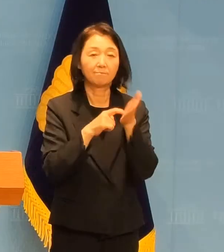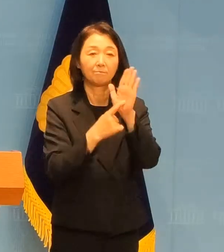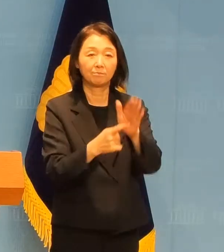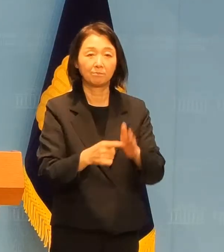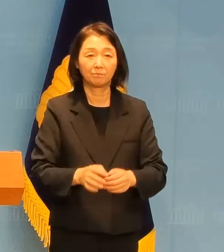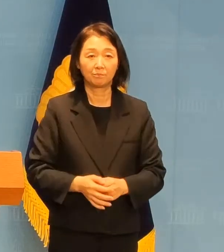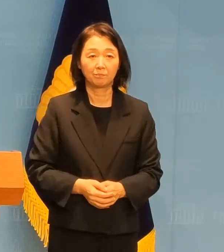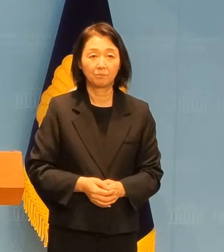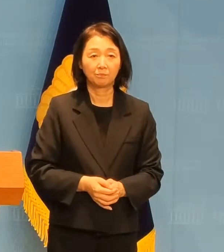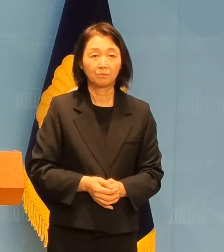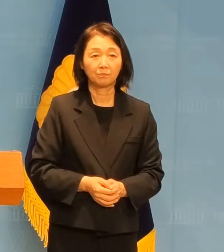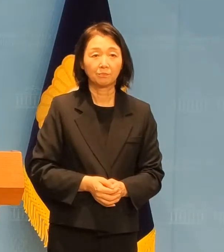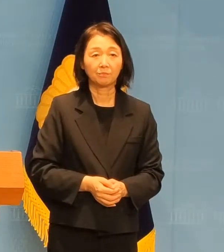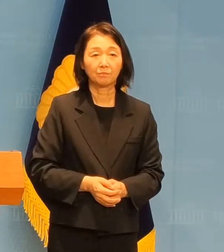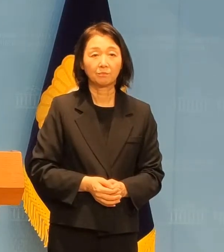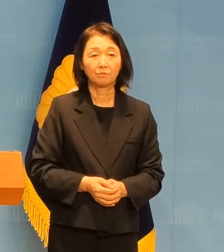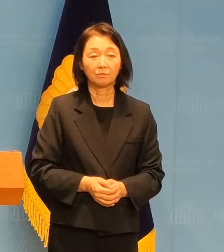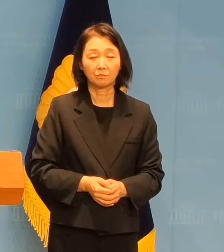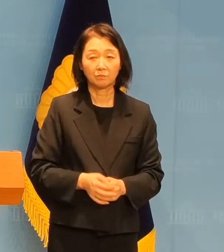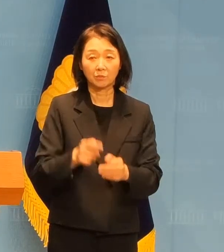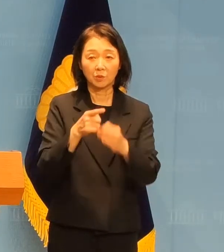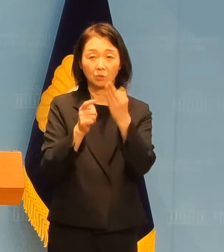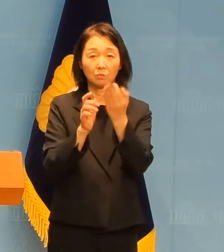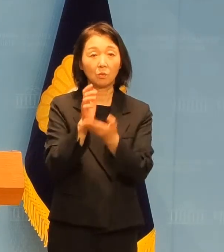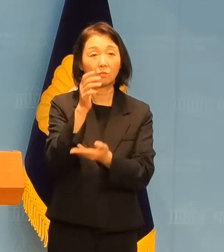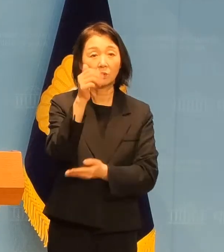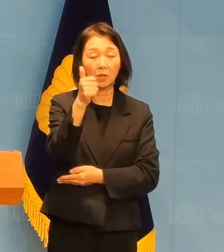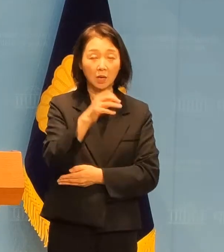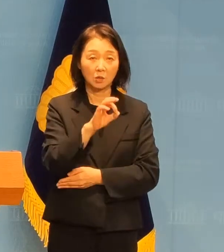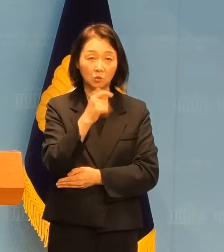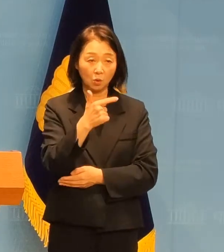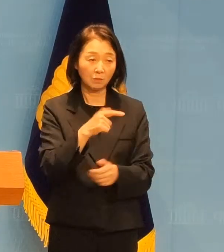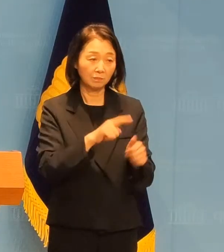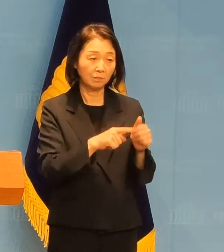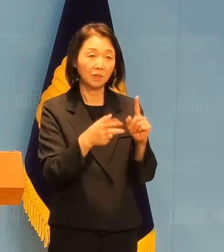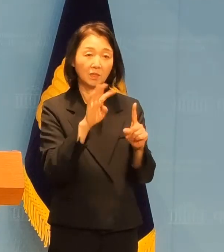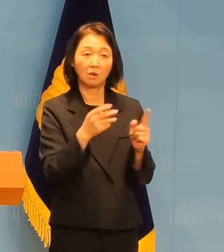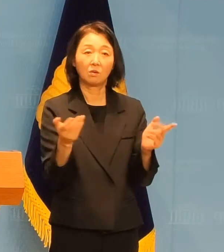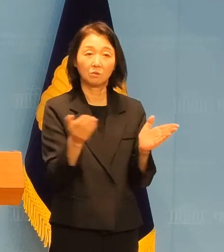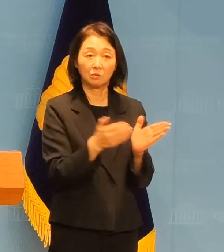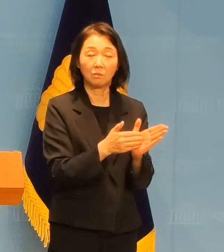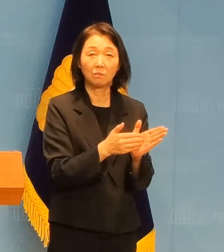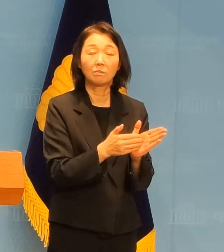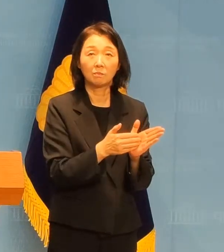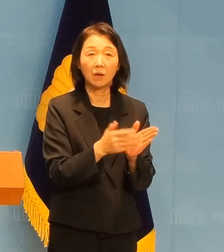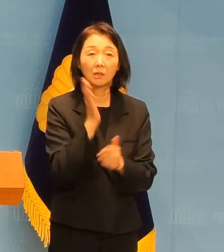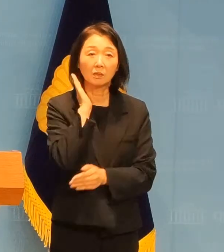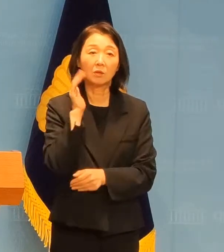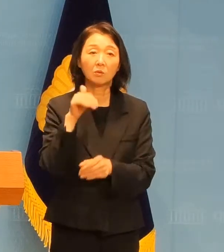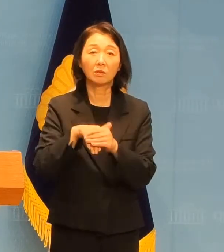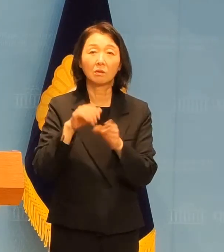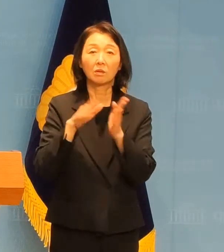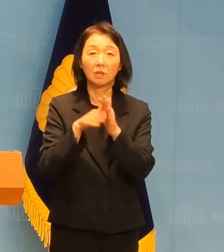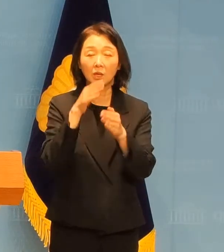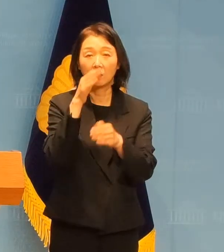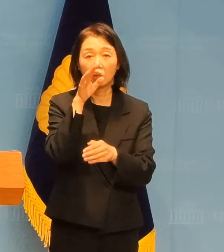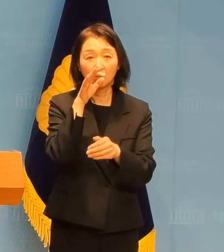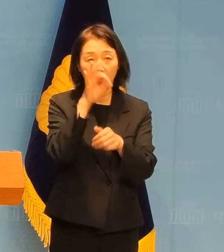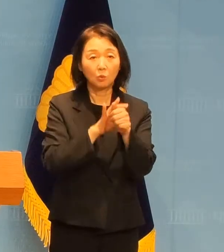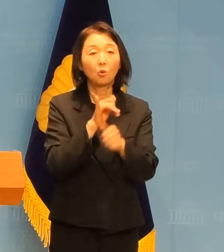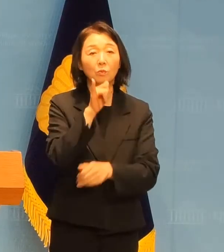돌아왔습니다. 윤 본부장은 권성동 의원에게 1억 원을 건넨 것이 대선에 도움을 주기 위한